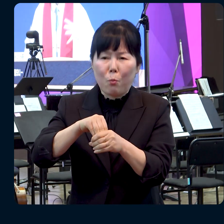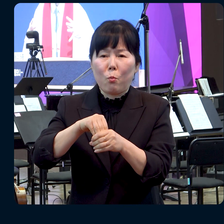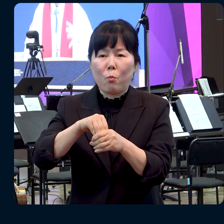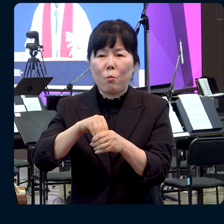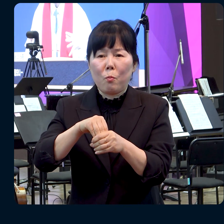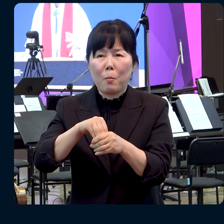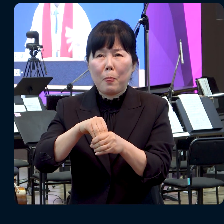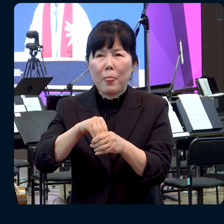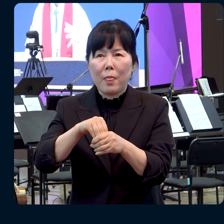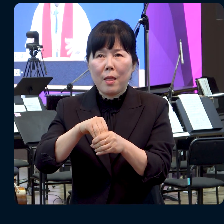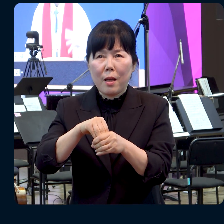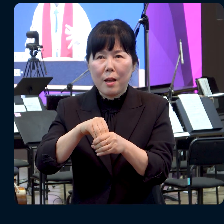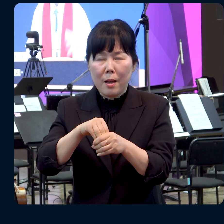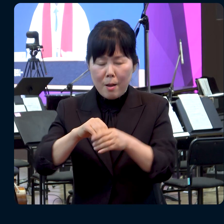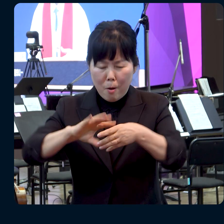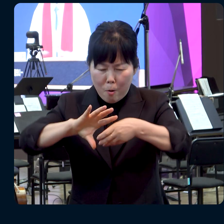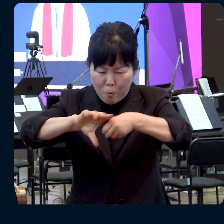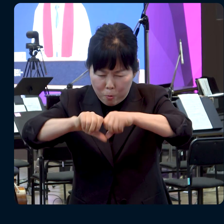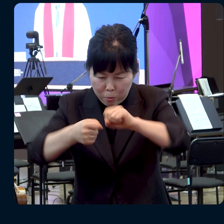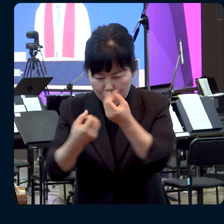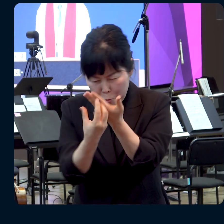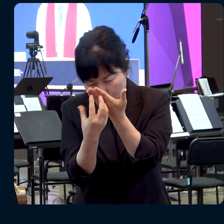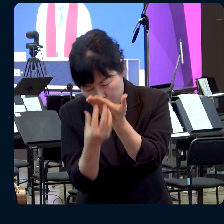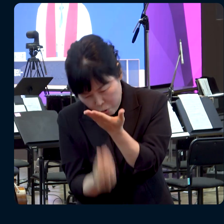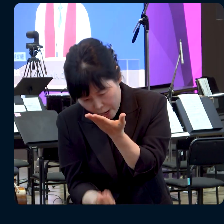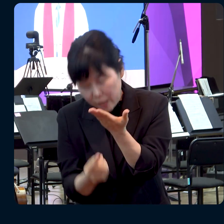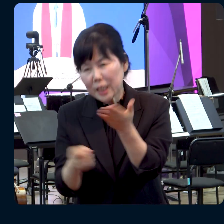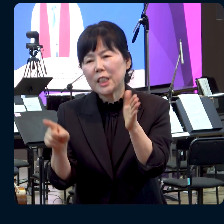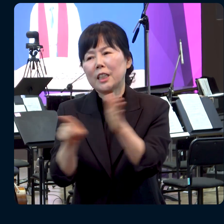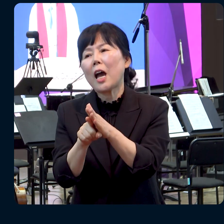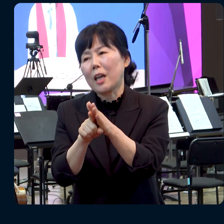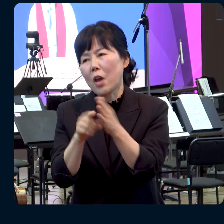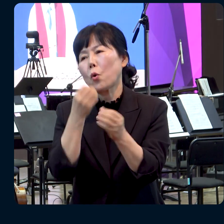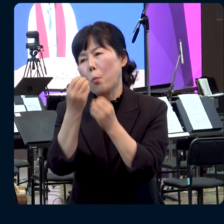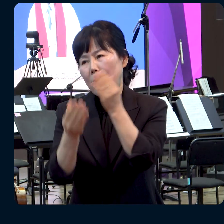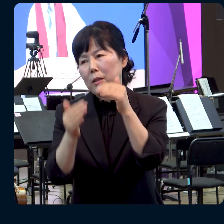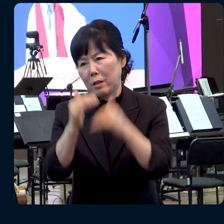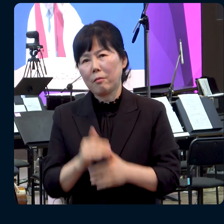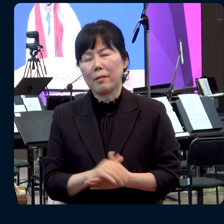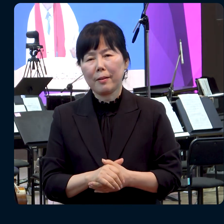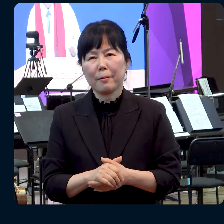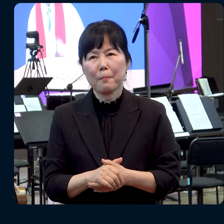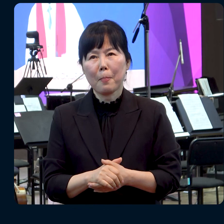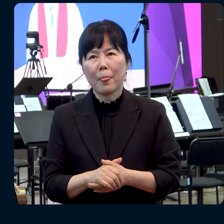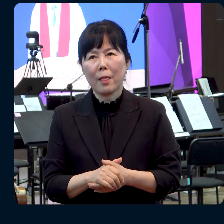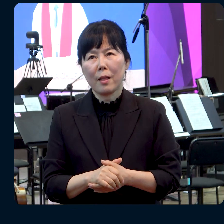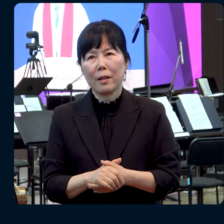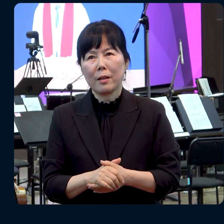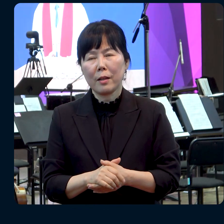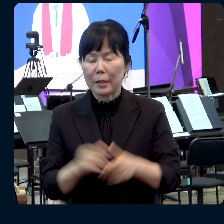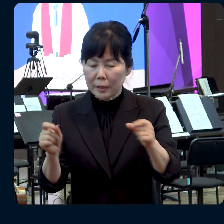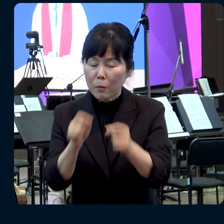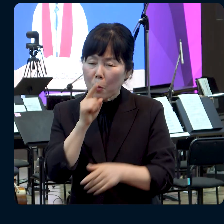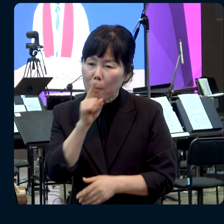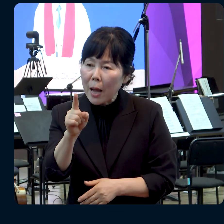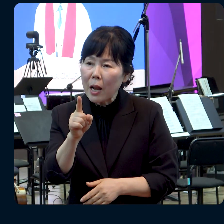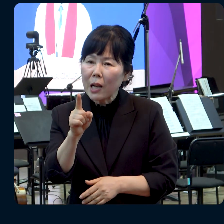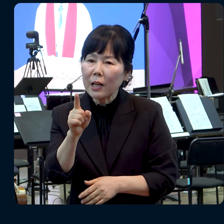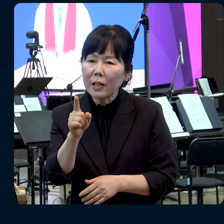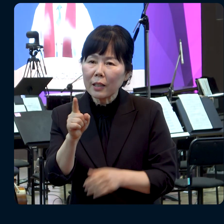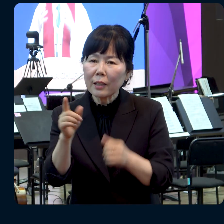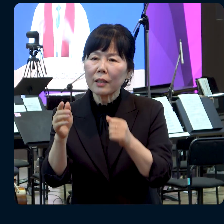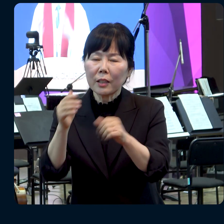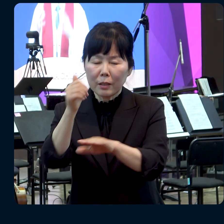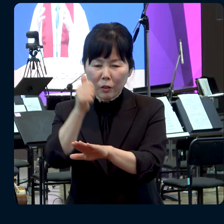그야말로 응축된 신앙 고백이었기 때문에 그렇습니다. 그렇기 때문에 이 한마디에 부활하신 주님을